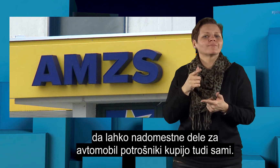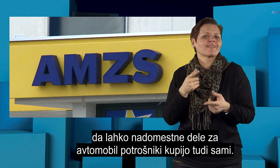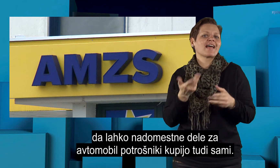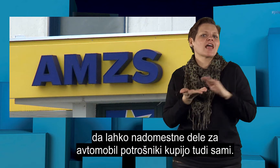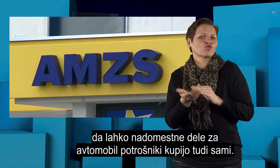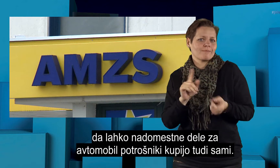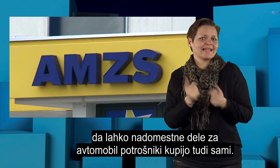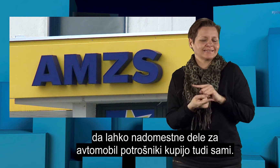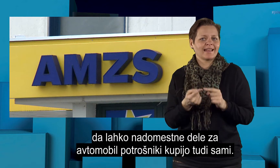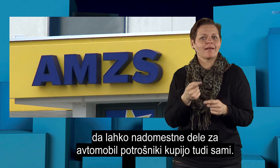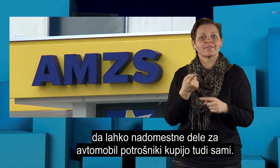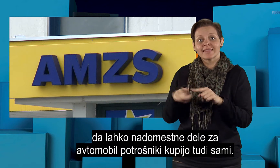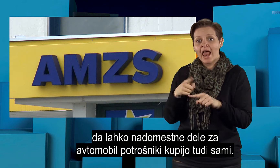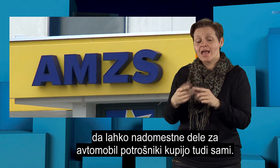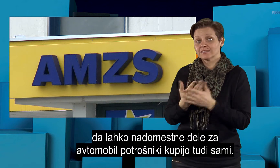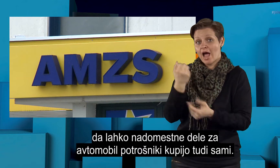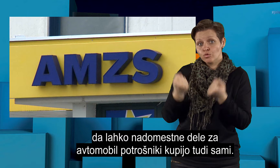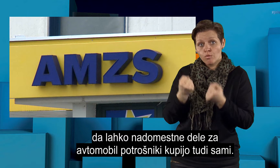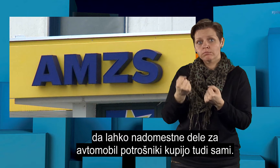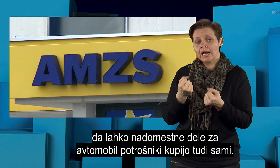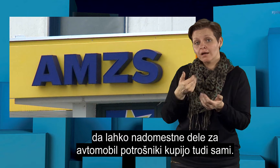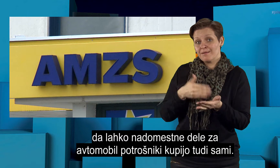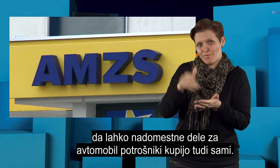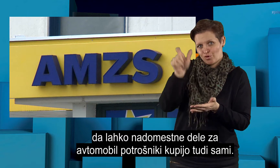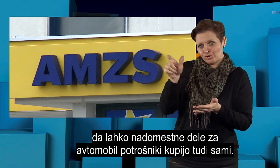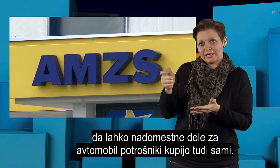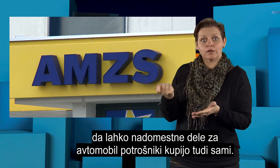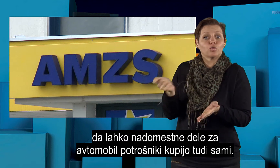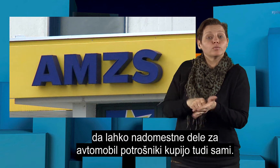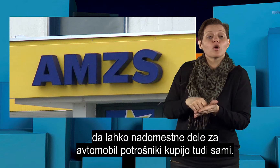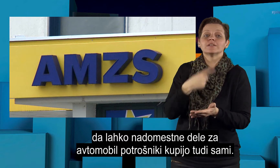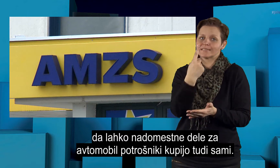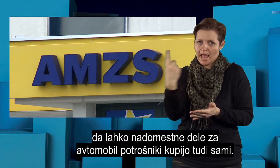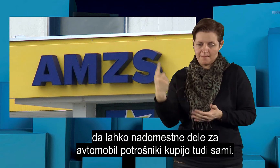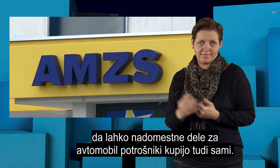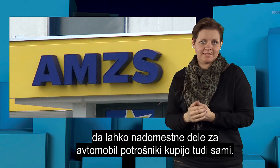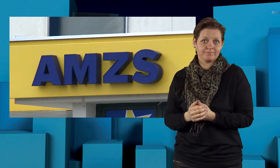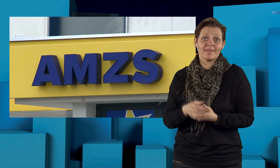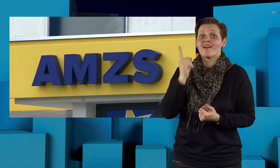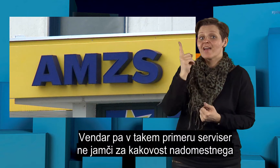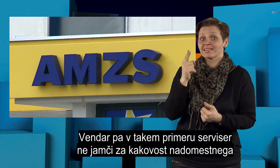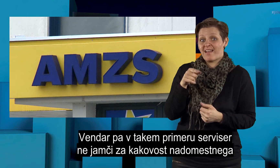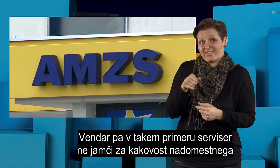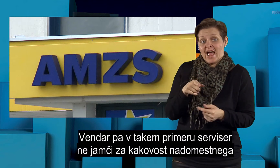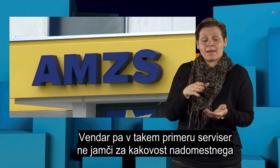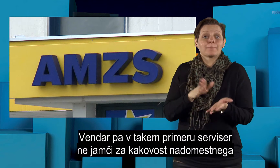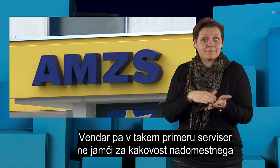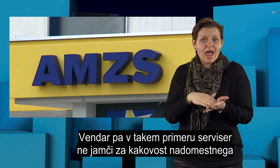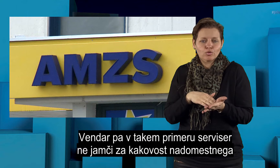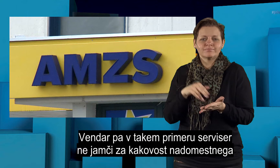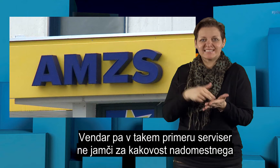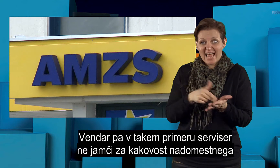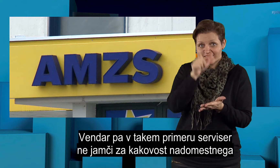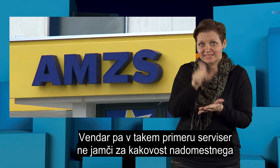lahko nadomestne dele za avtomobil potrošniki kupijo tudi sami. Vendar pa v takem